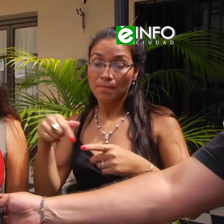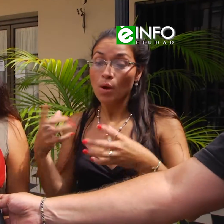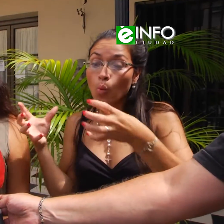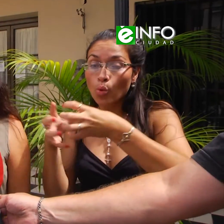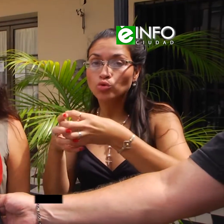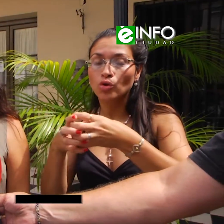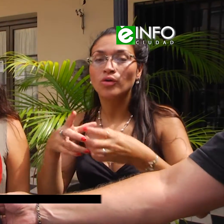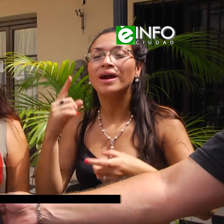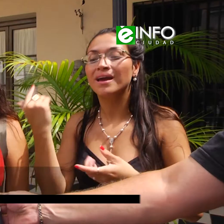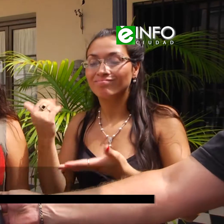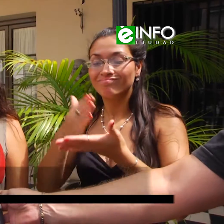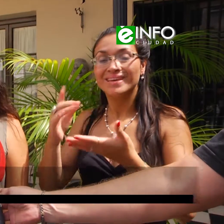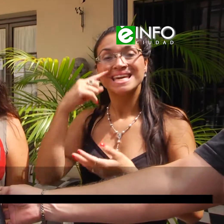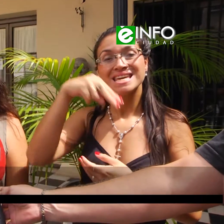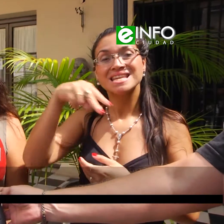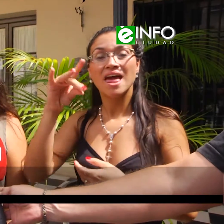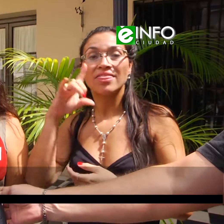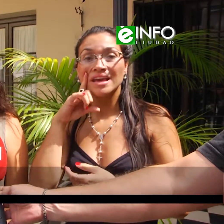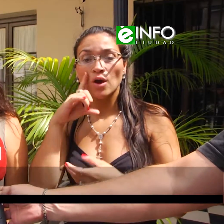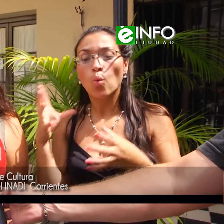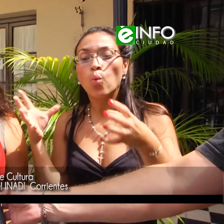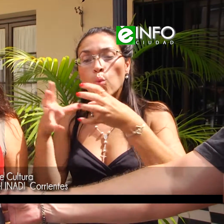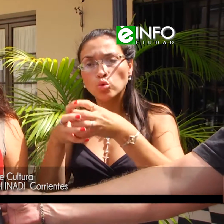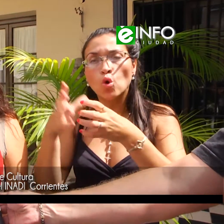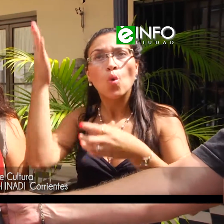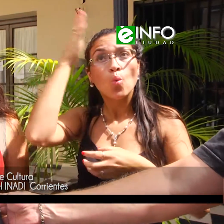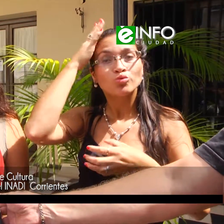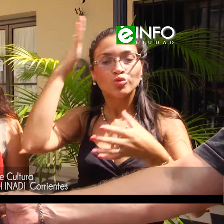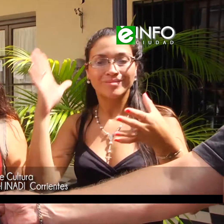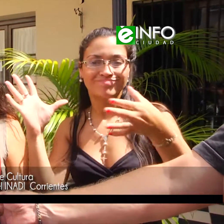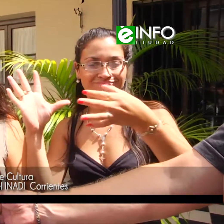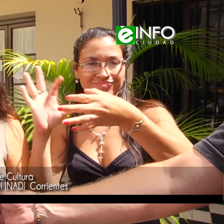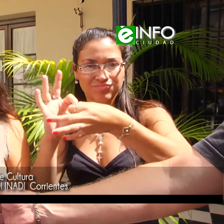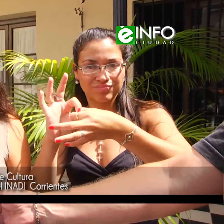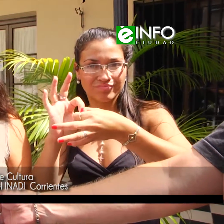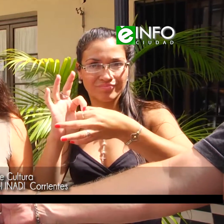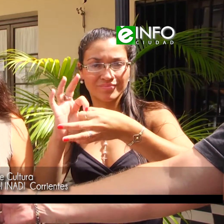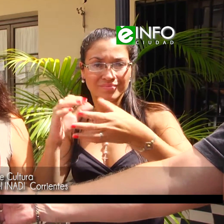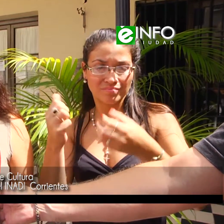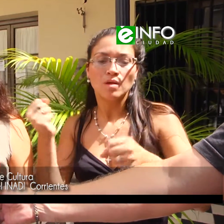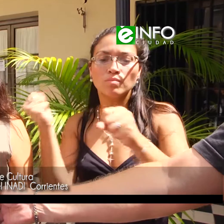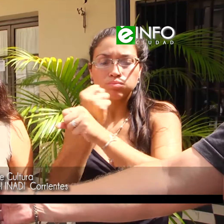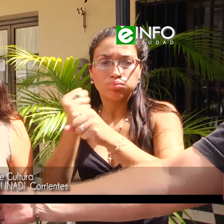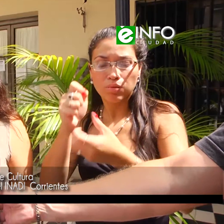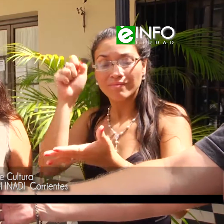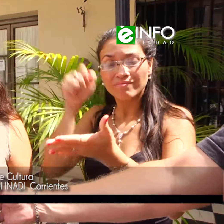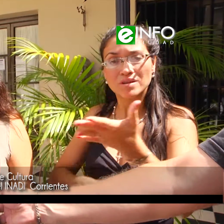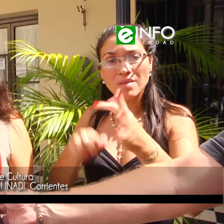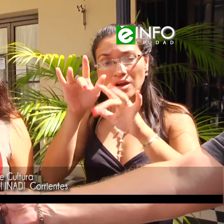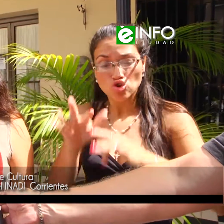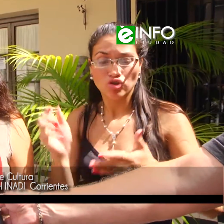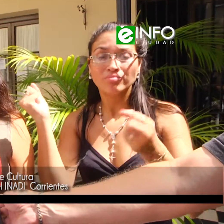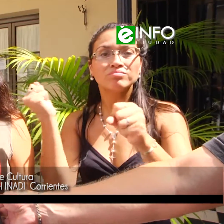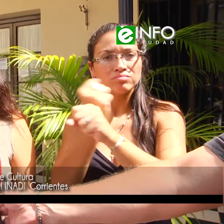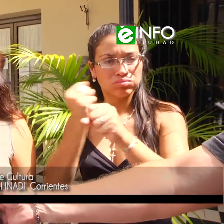caso, el INADI, junto con el Instituto de Cultura, firmamos un acta de compromiso donde